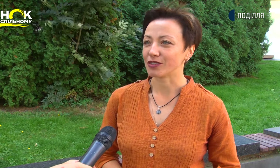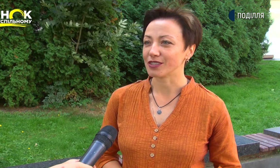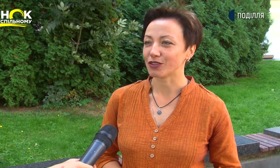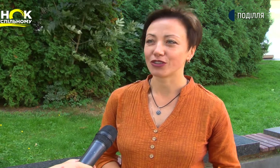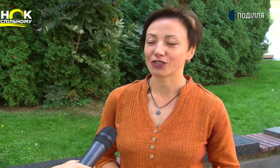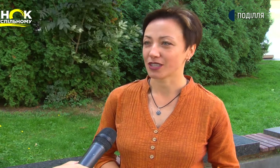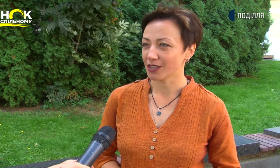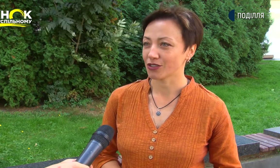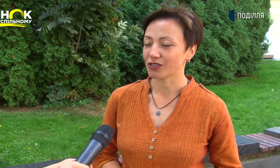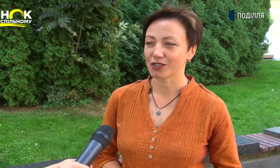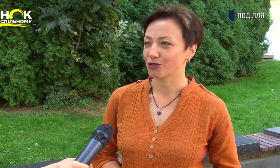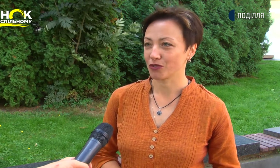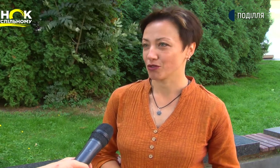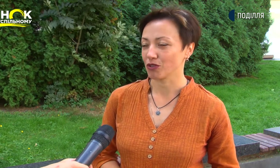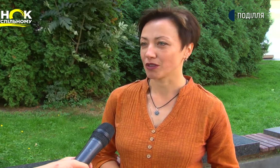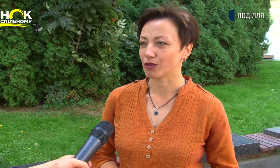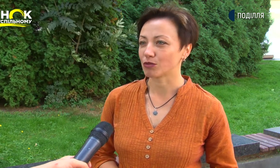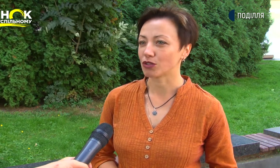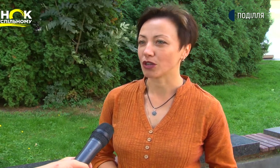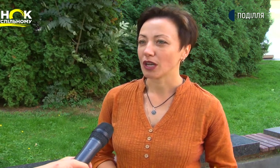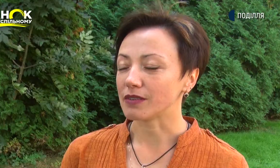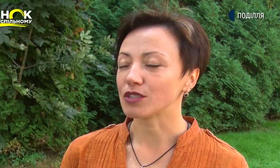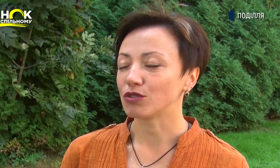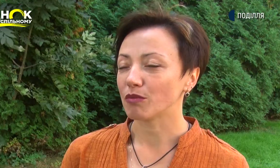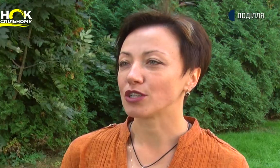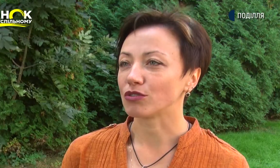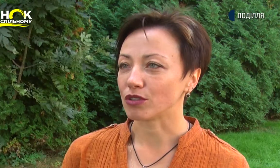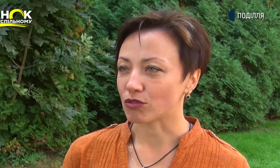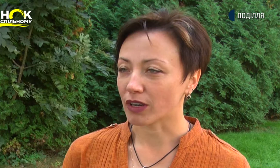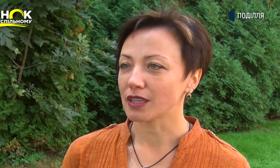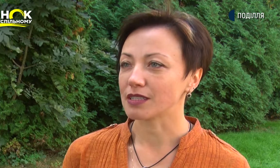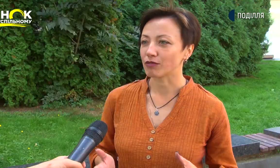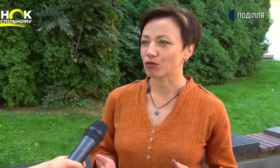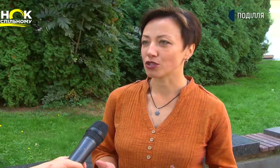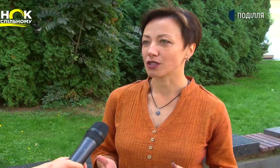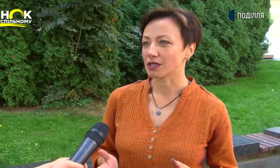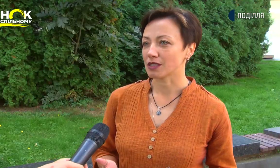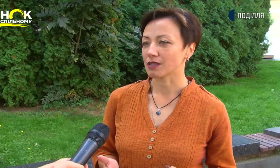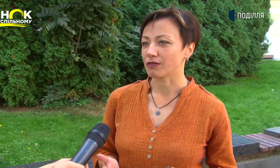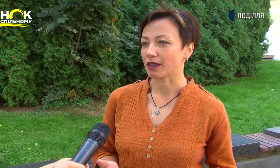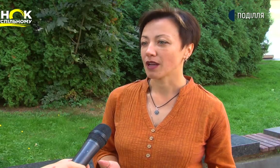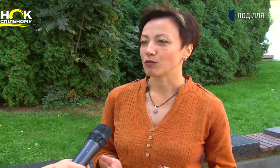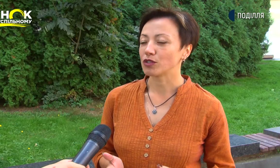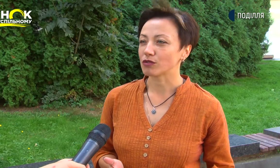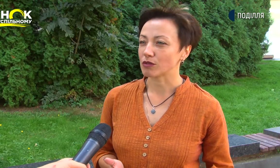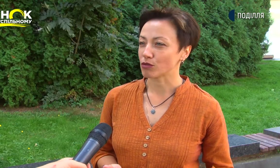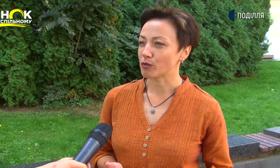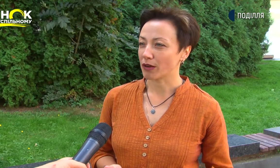кругозір, однозначно і 100%, тому що ти все одно маєш орієнтуватися. Є у Ольги ще одне захоплення. На жестову мову